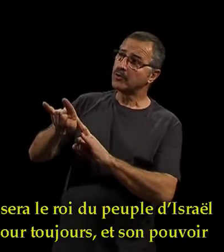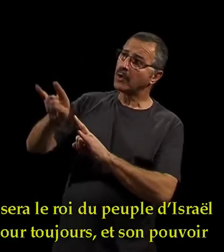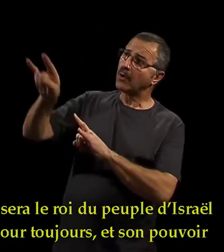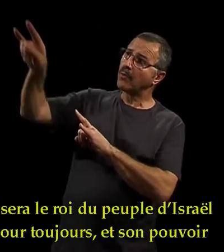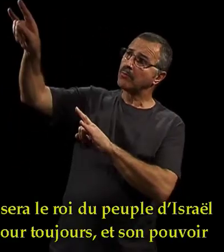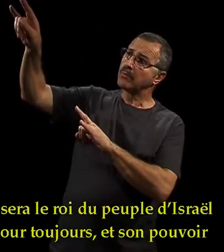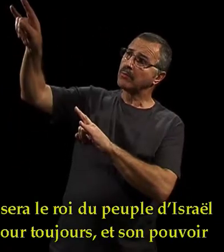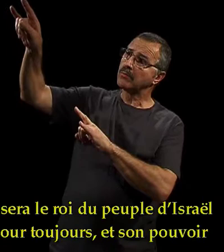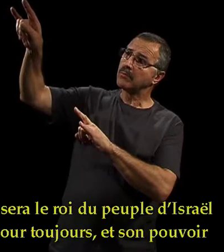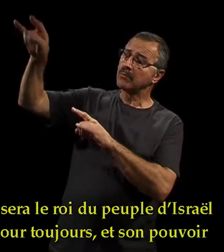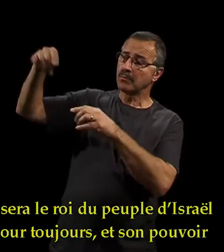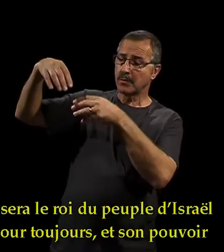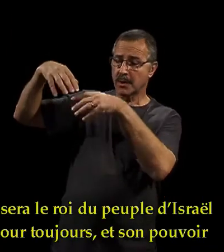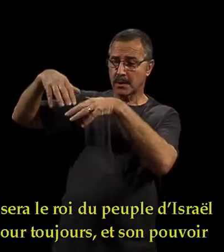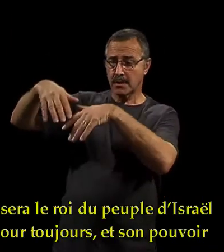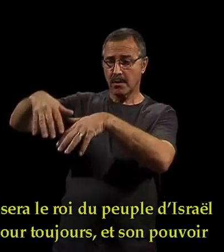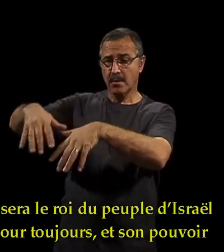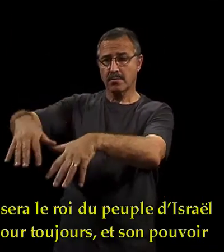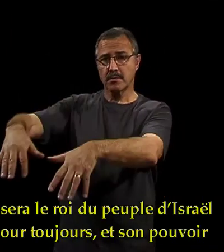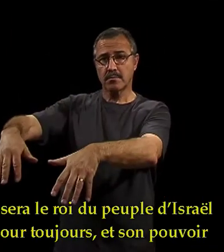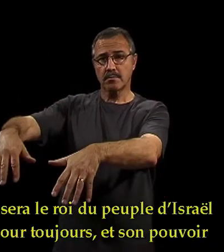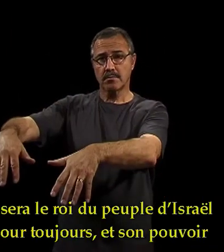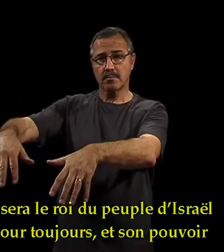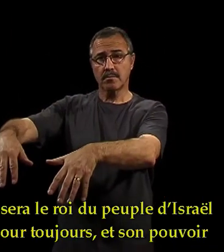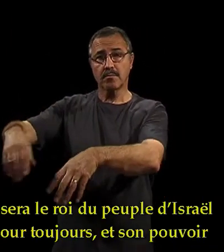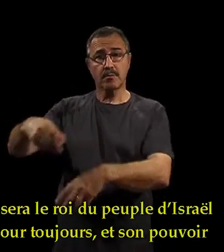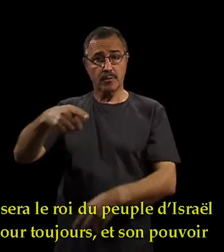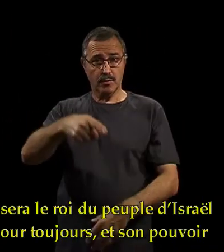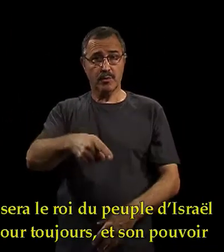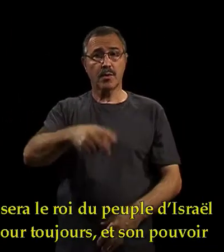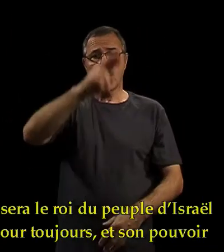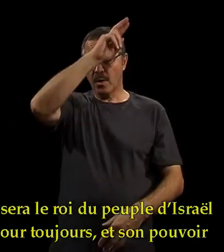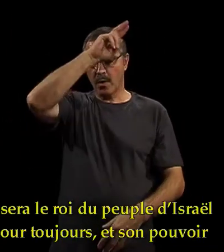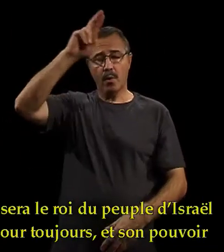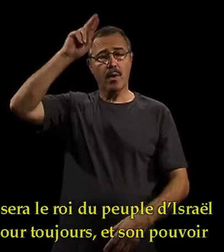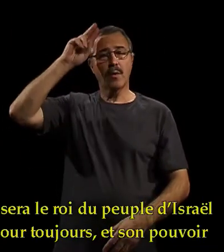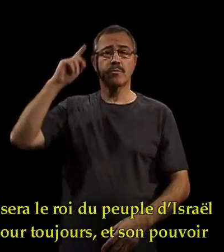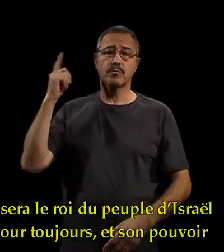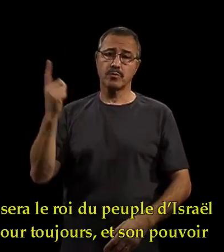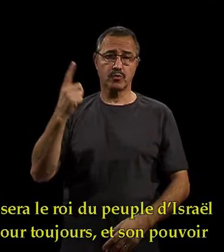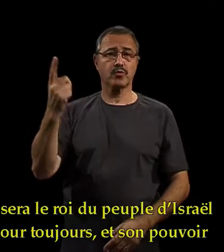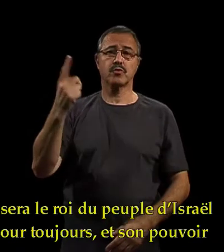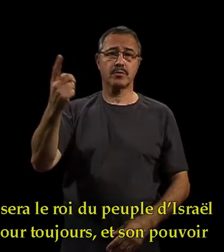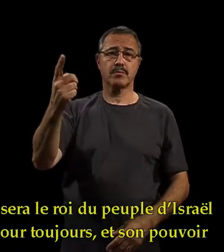Il sera le roi du peuple d'Israël pour toujours, et son pouvoir ne finira jamais.